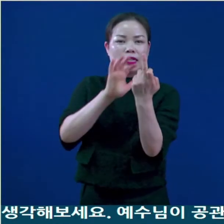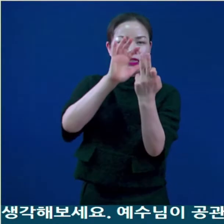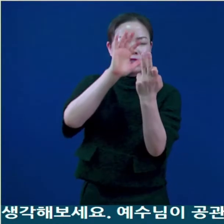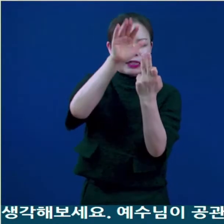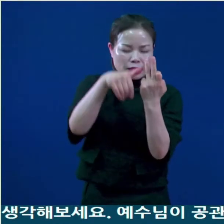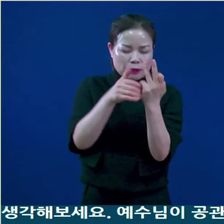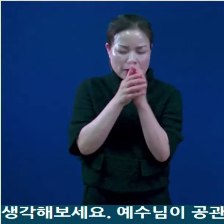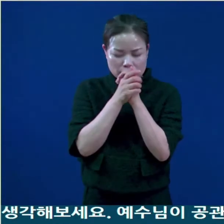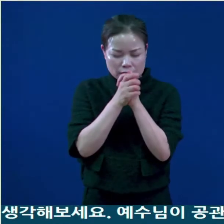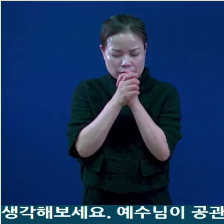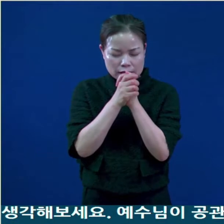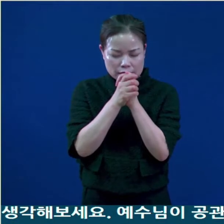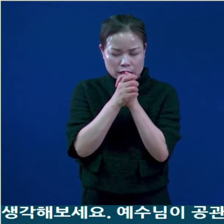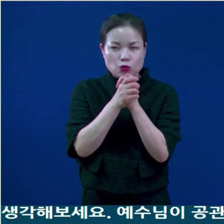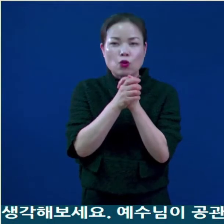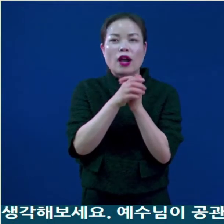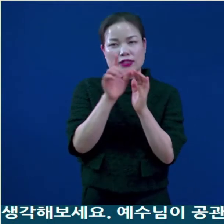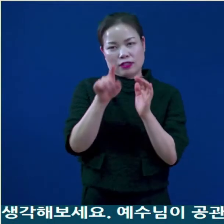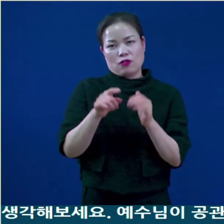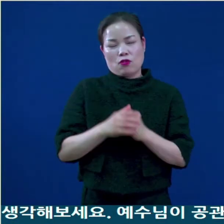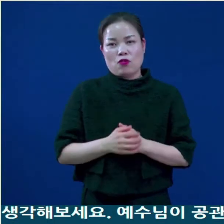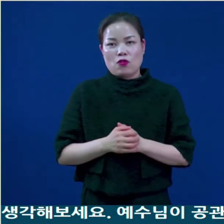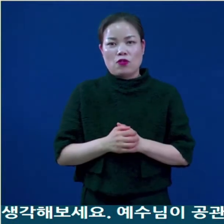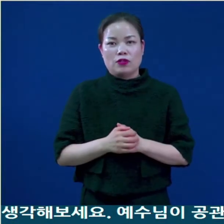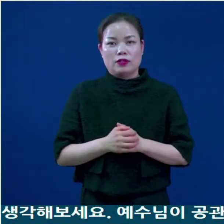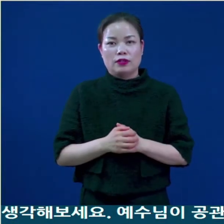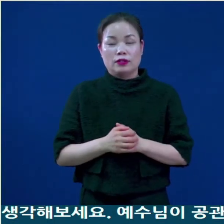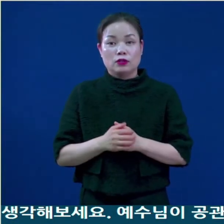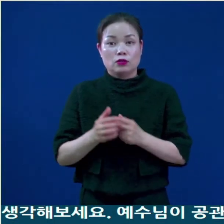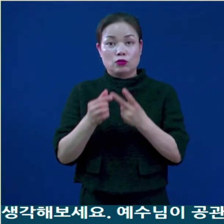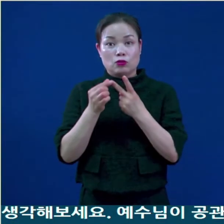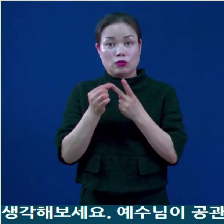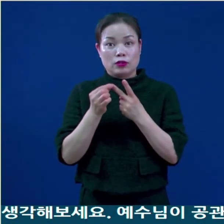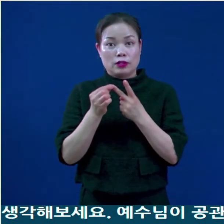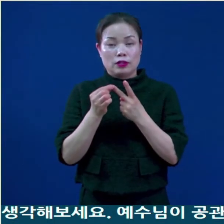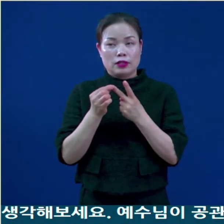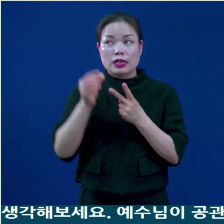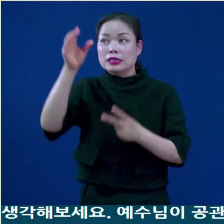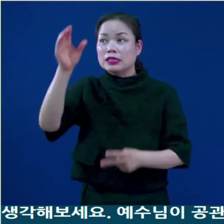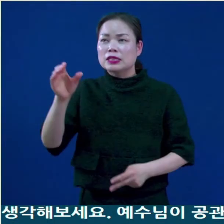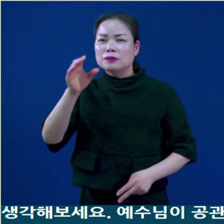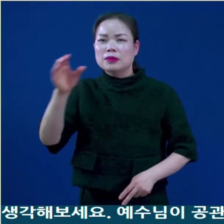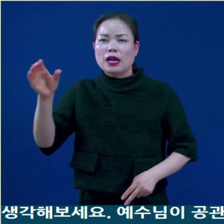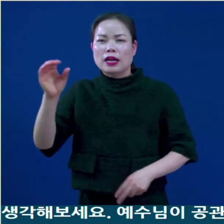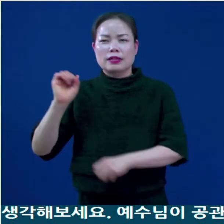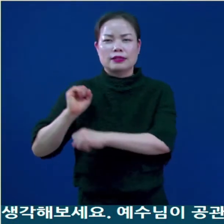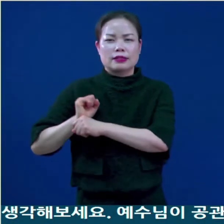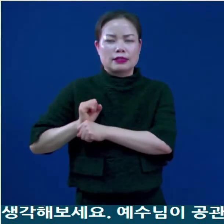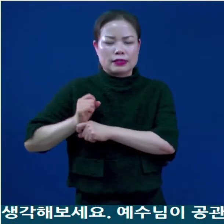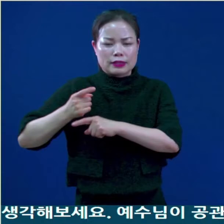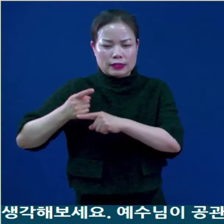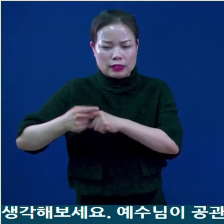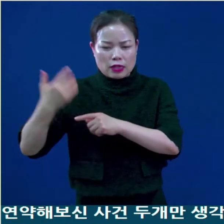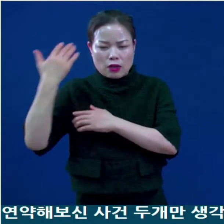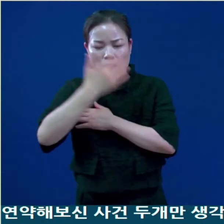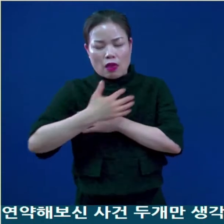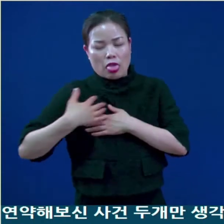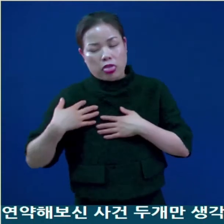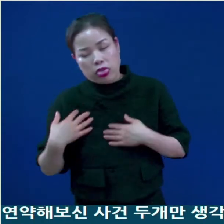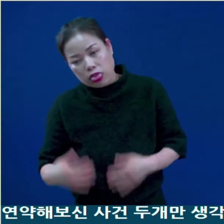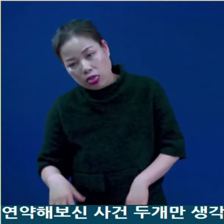동산에서 기도하시는 거예요. 또 하나는 십자가를 지시고 가다가 체력이